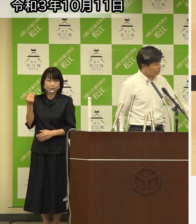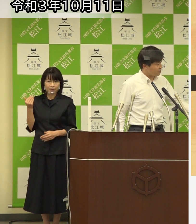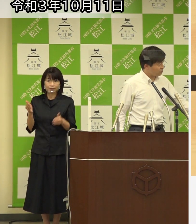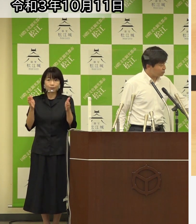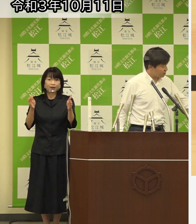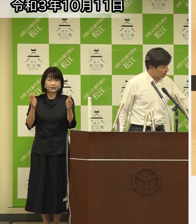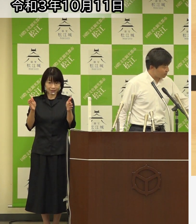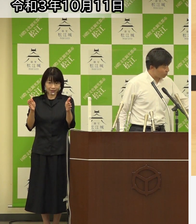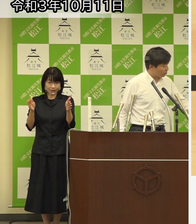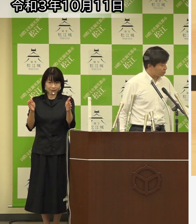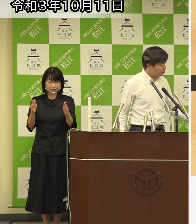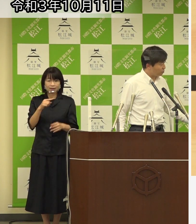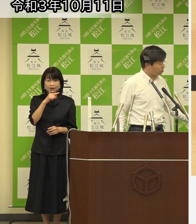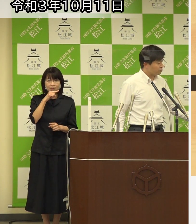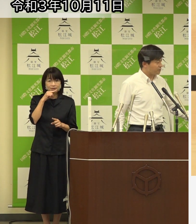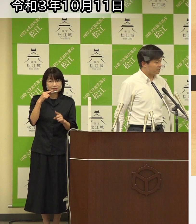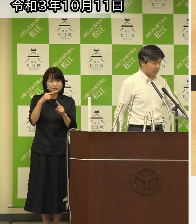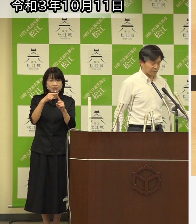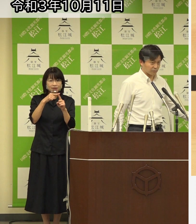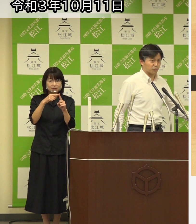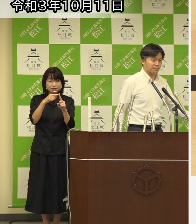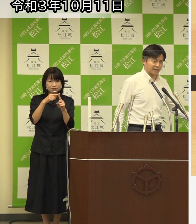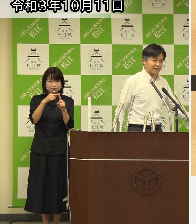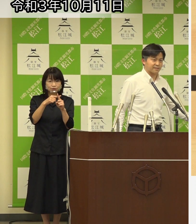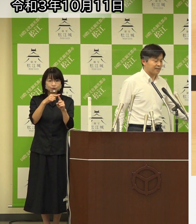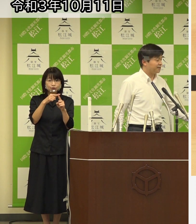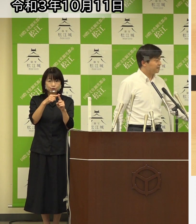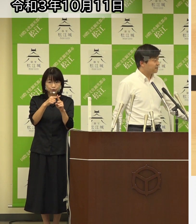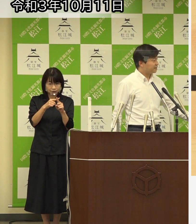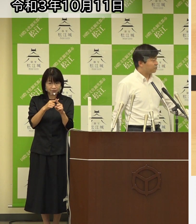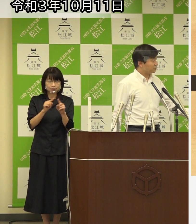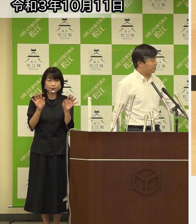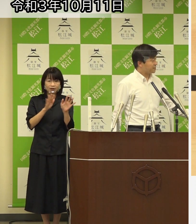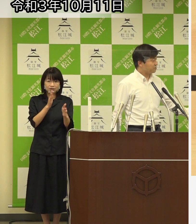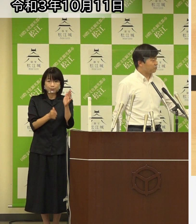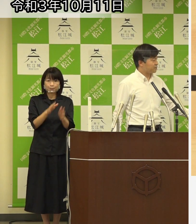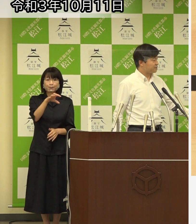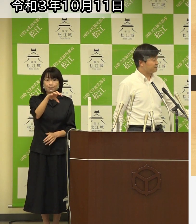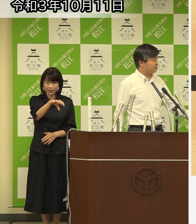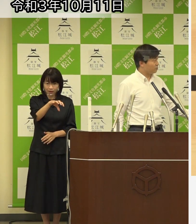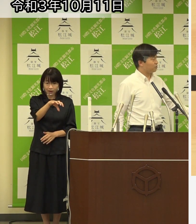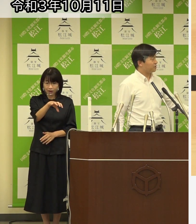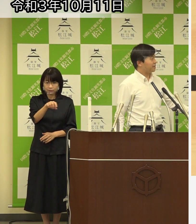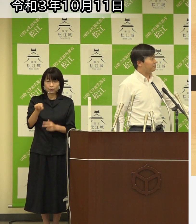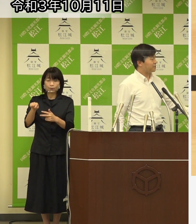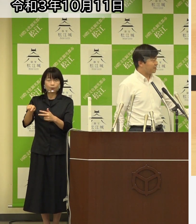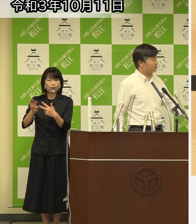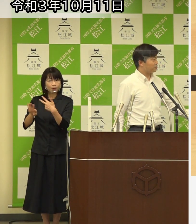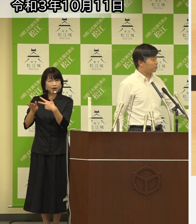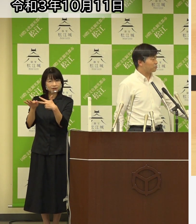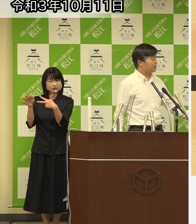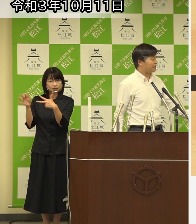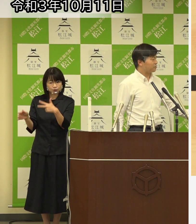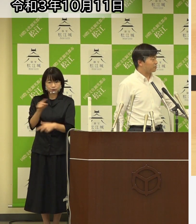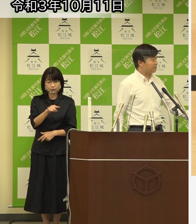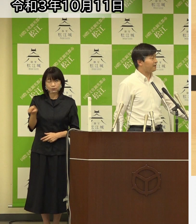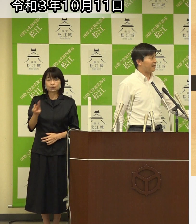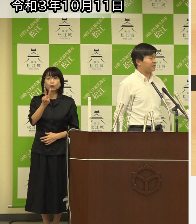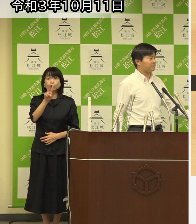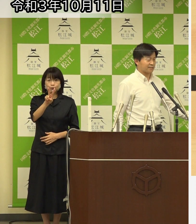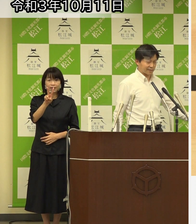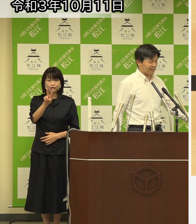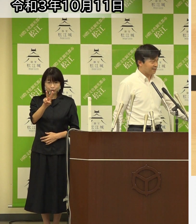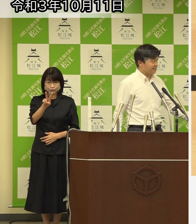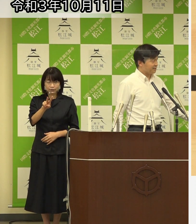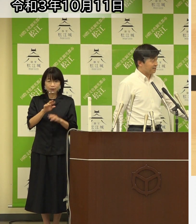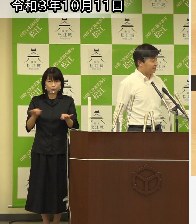十字乳児院と双十学院、これ腰原なんですが、この2つの施設での受け入れというのが可能では